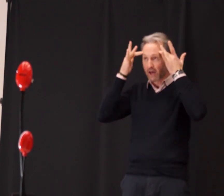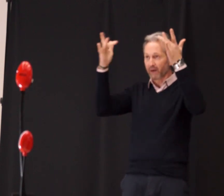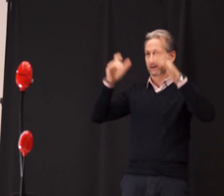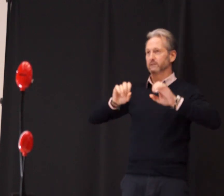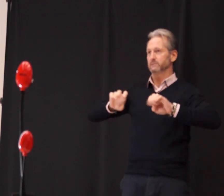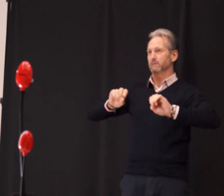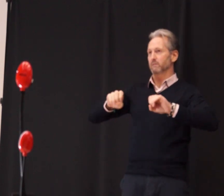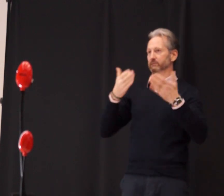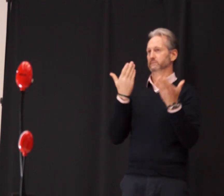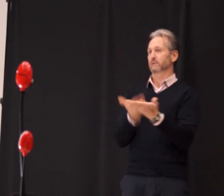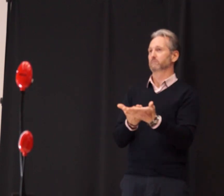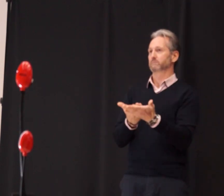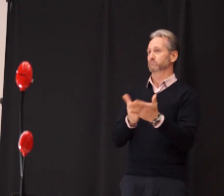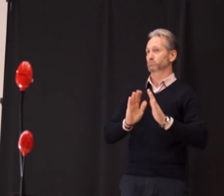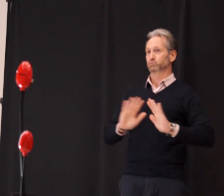j'aimerais partager avec vous aujourd'hui.